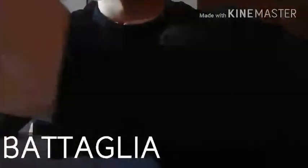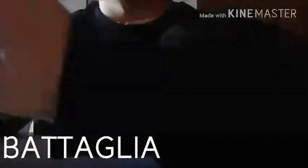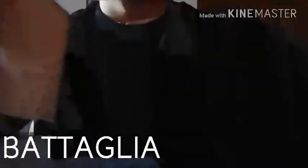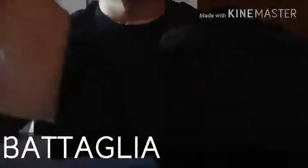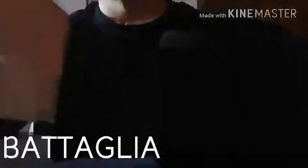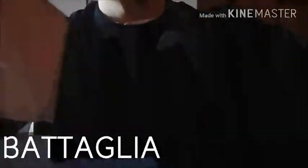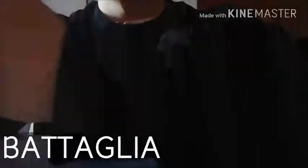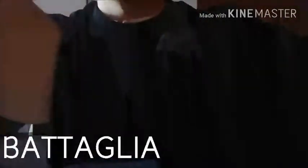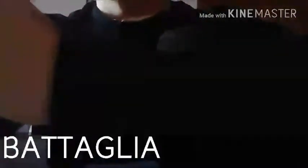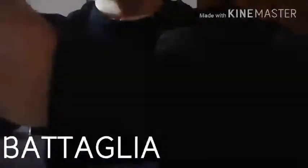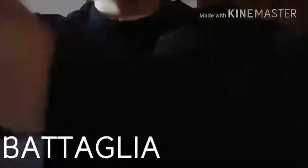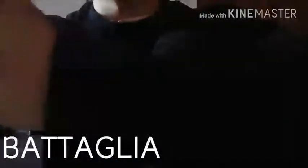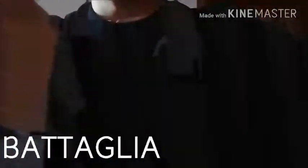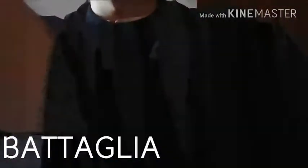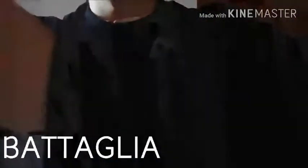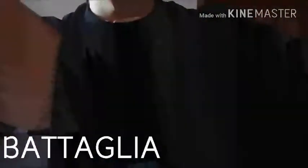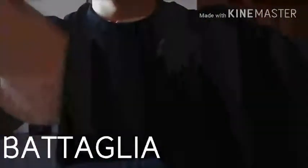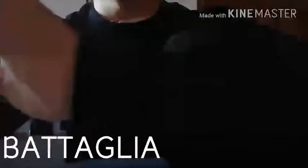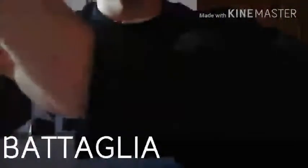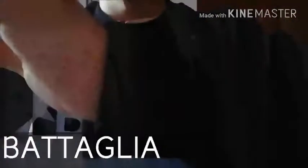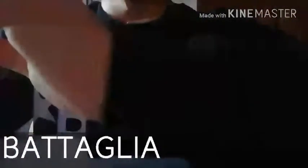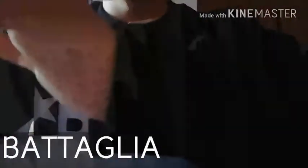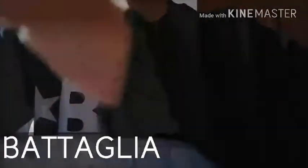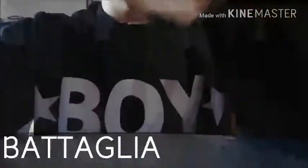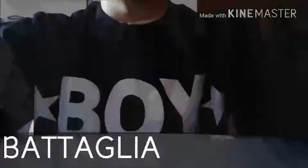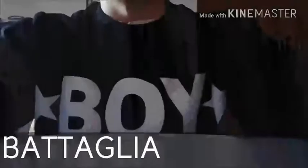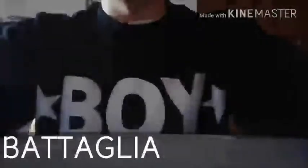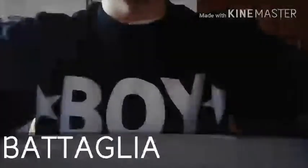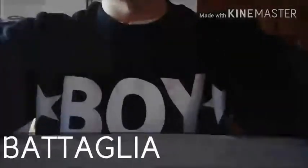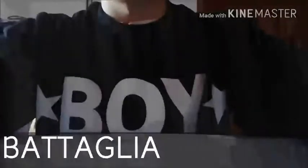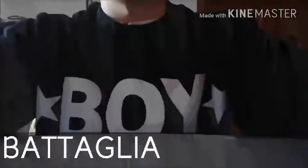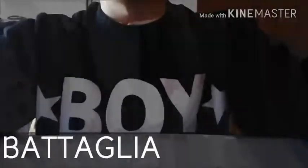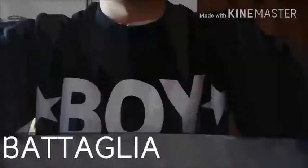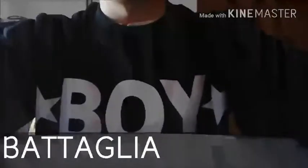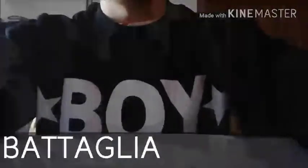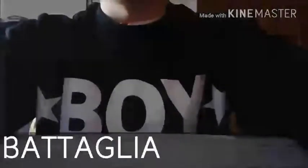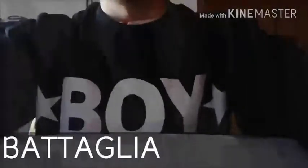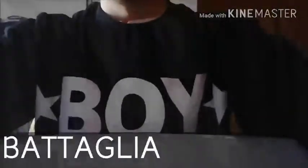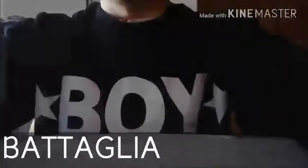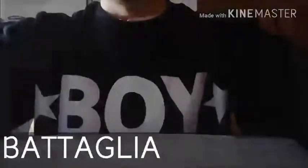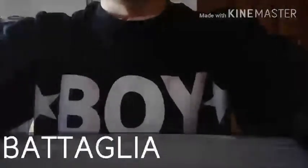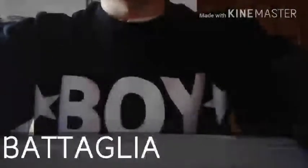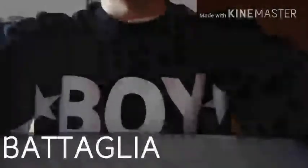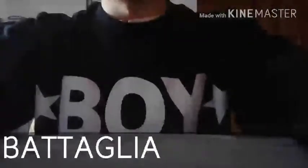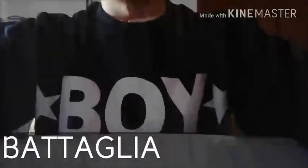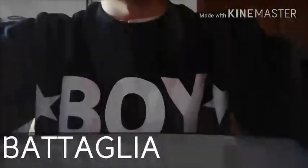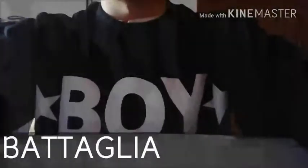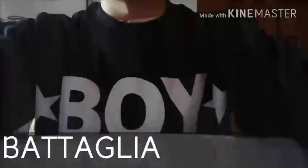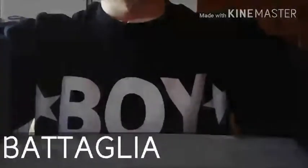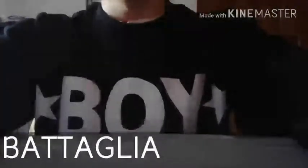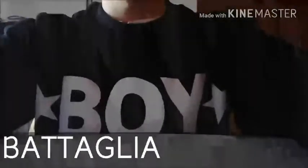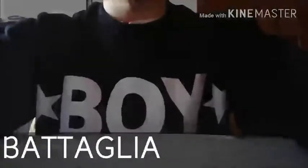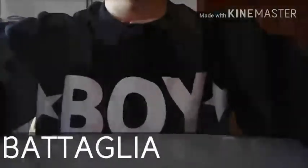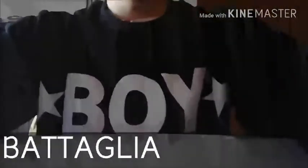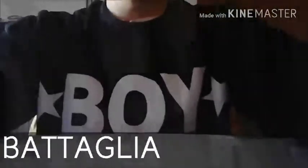mosca però non va oltre di 5 km perché alla città ben difesa e